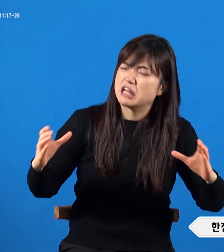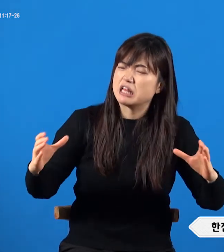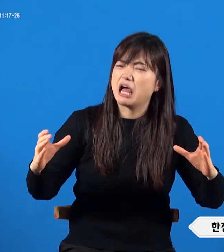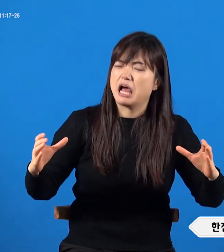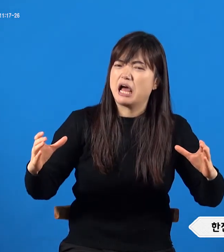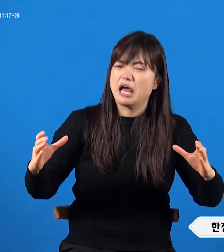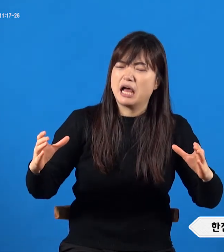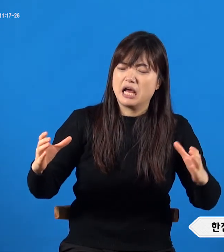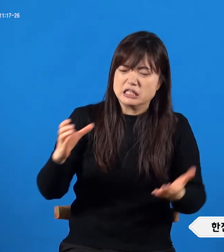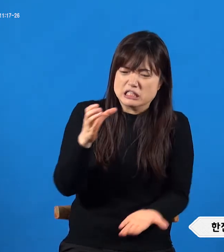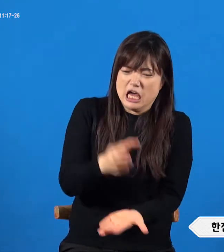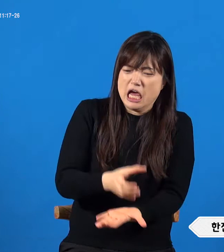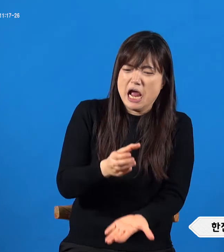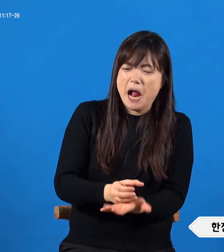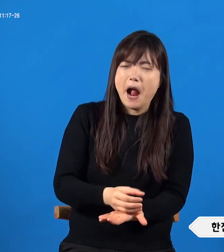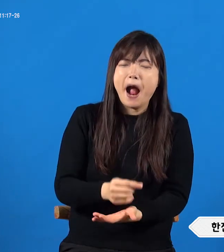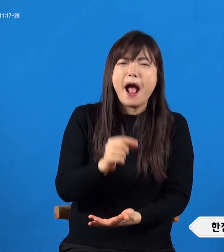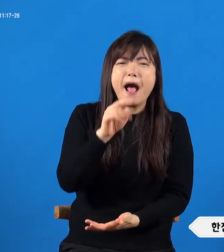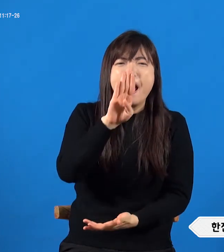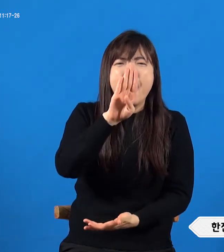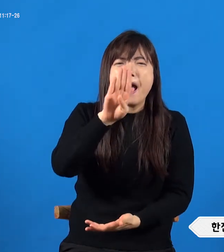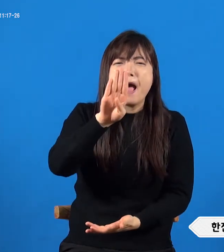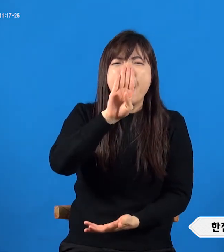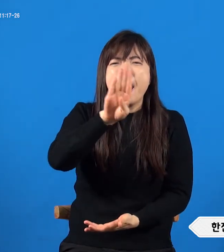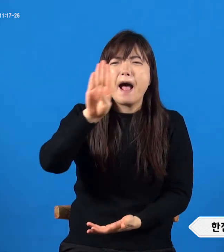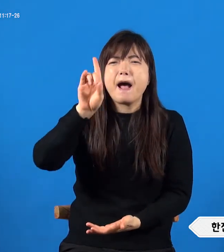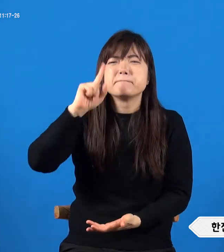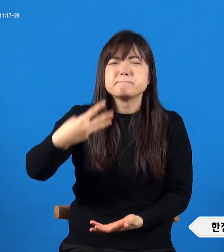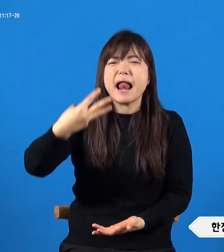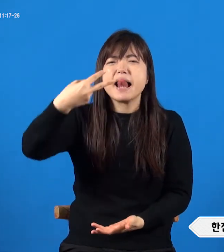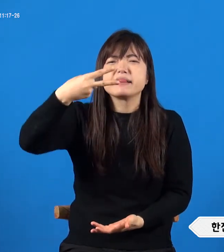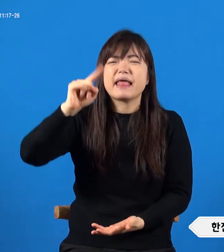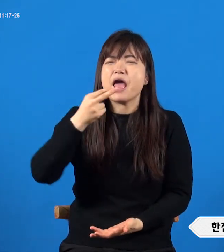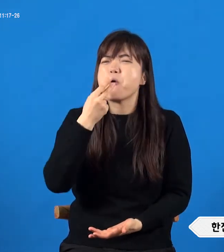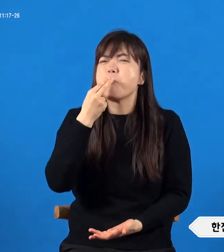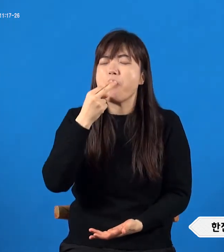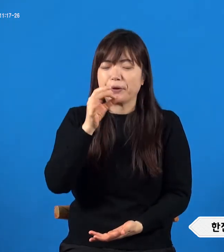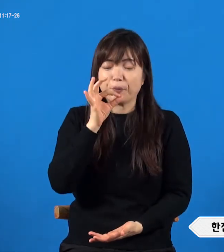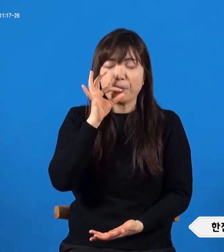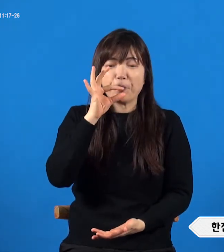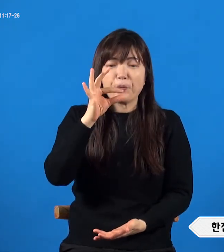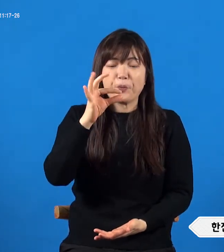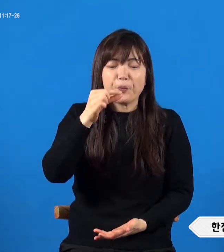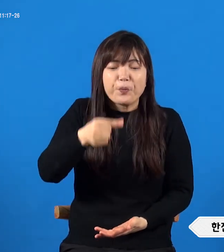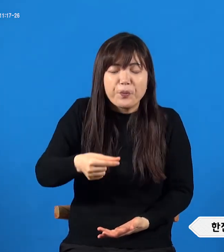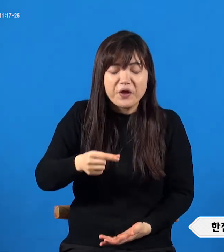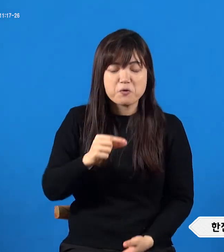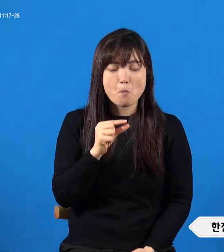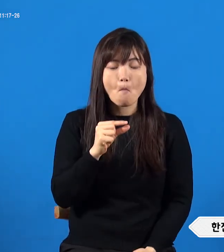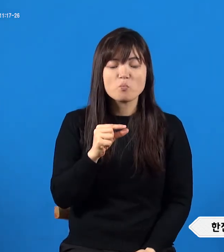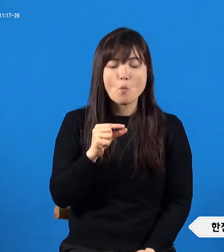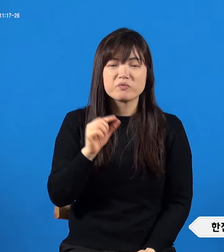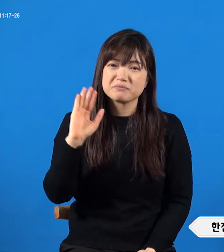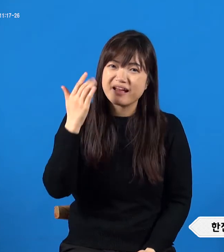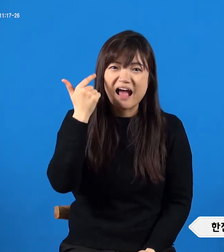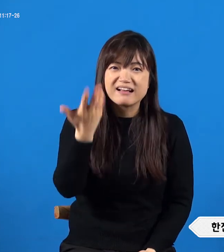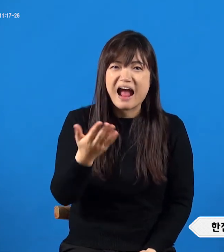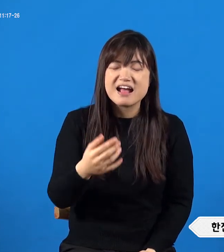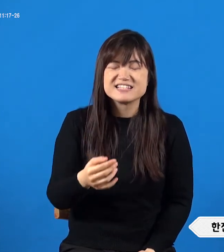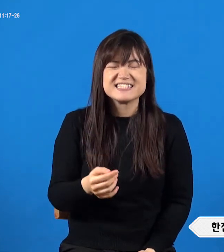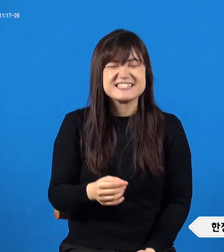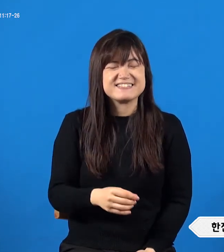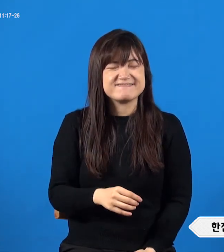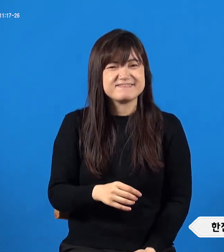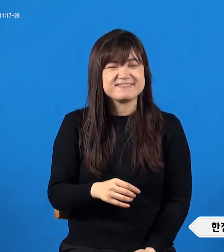전부 빨대를 하나씩 주어서 그렇게 마시게 하면 안 됩니까? 그 학생 예배학 그냥 빵점 주려고